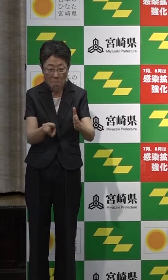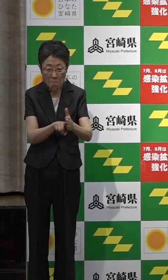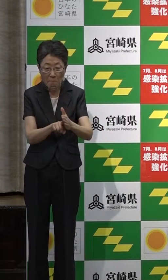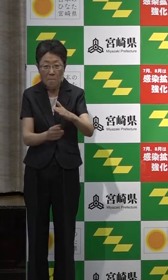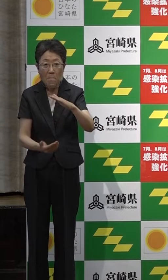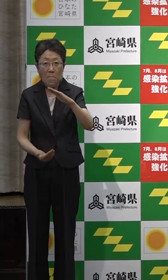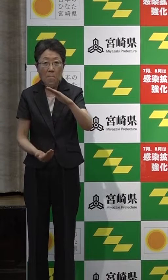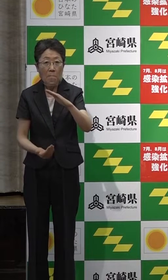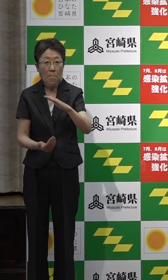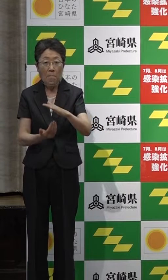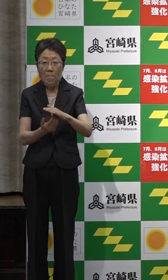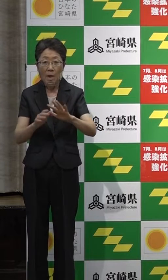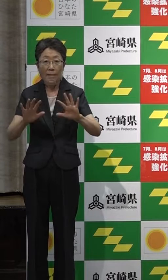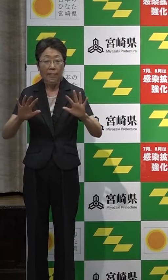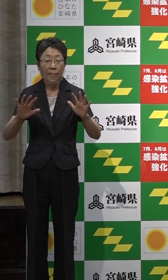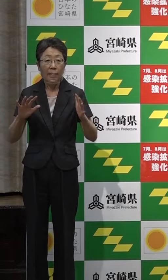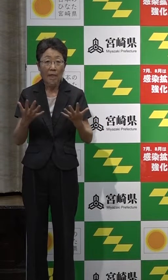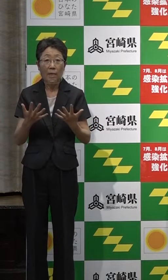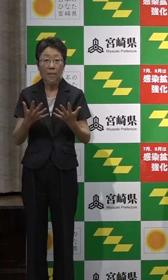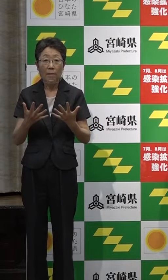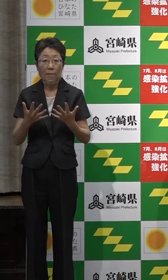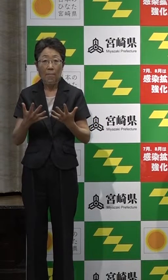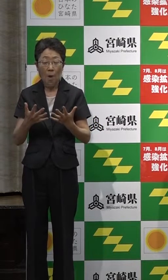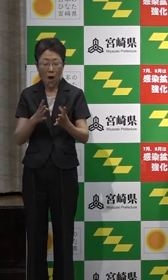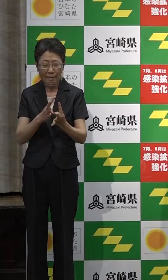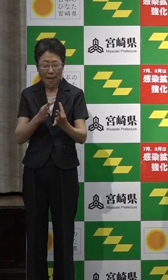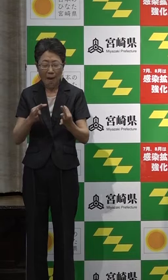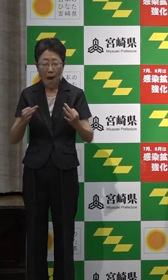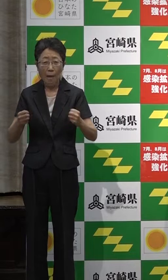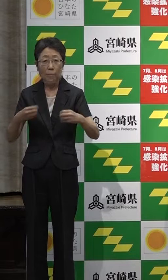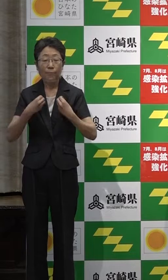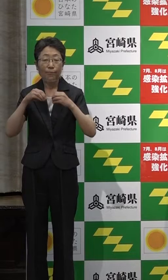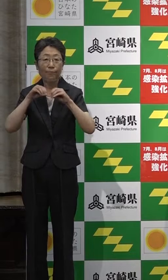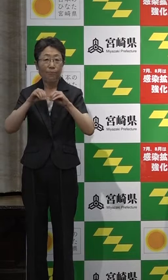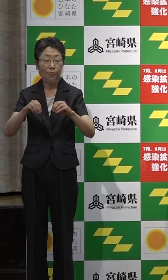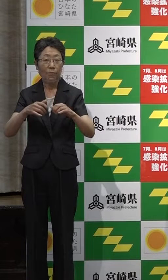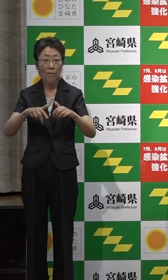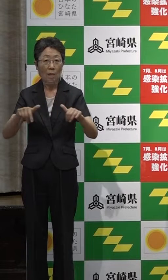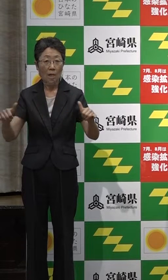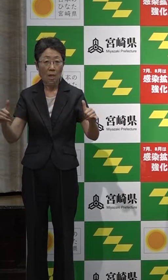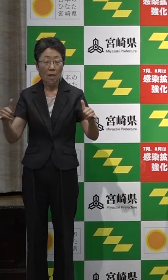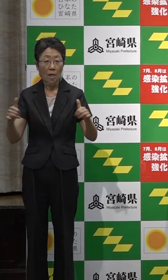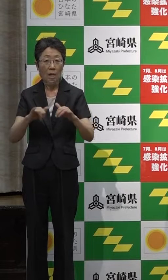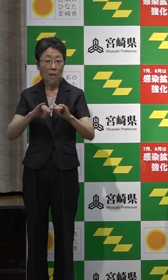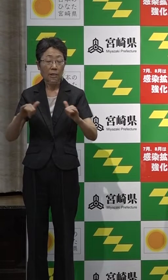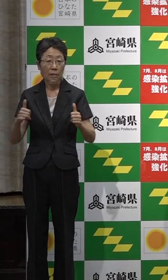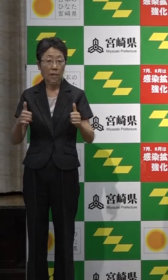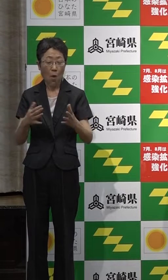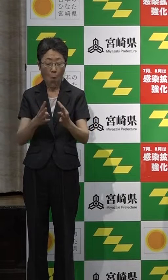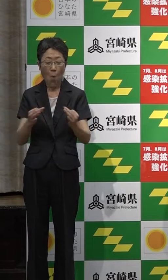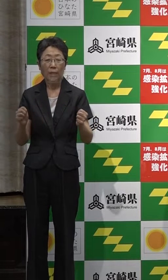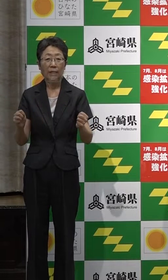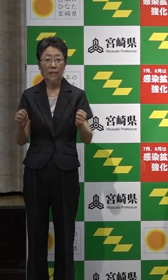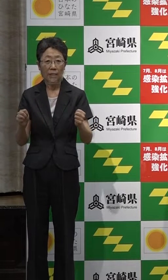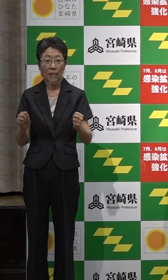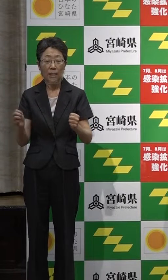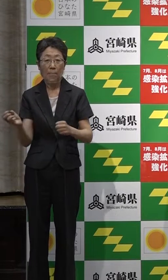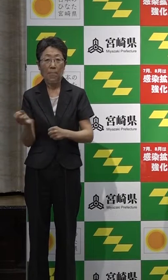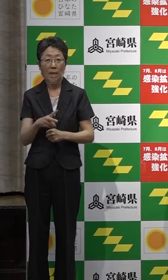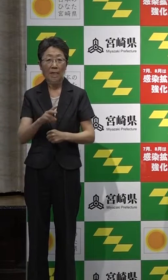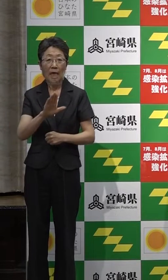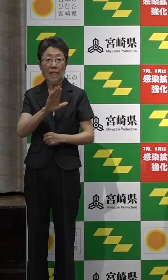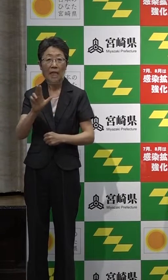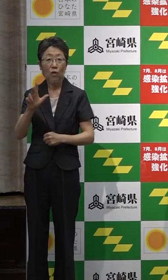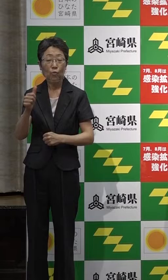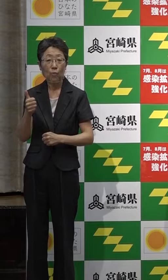染拡大、そして、まあ、過去最悪の感染力を持ったデルタ株の今置き換わりが進んでいるということを踏まえてです